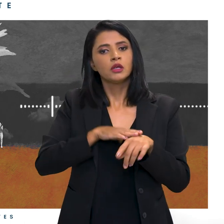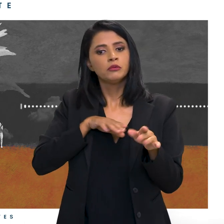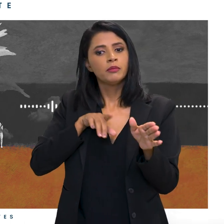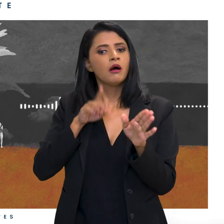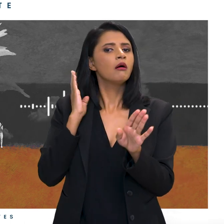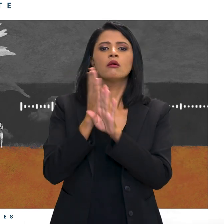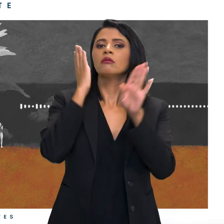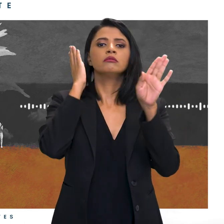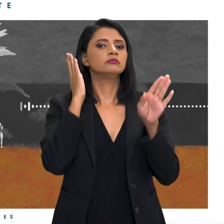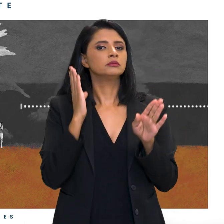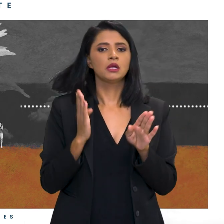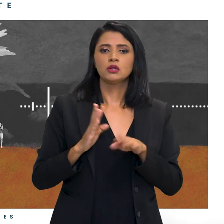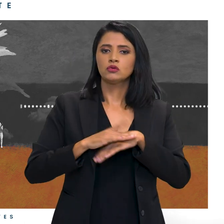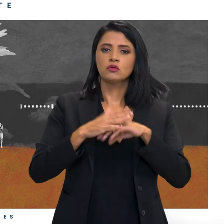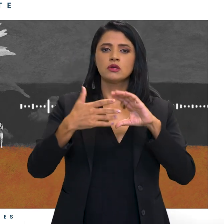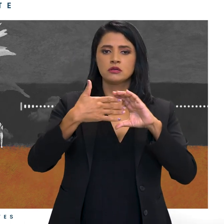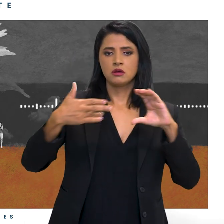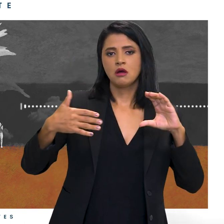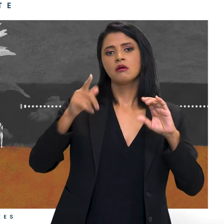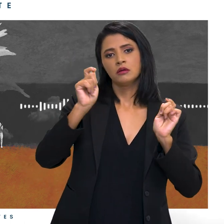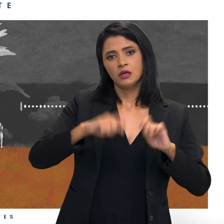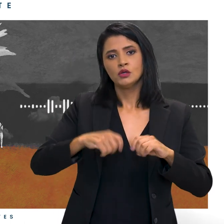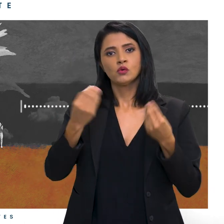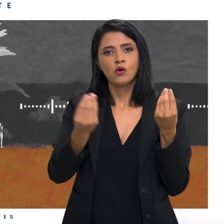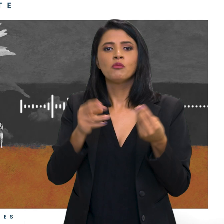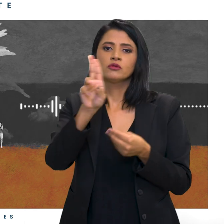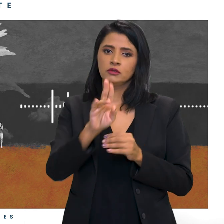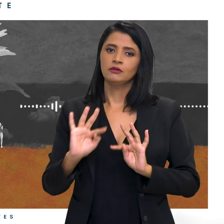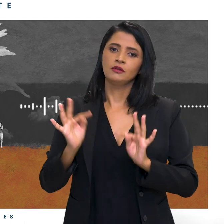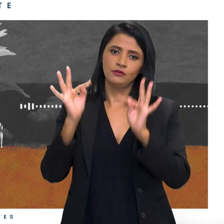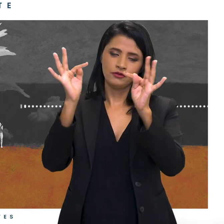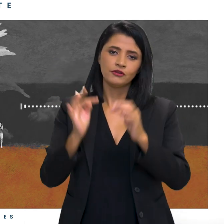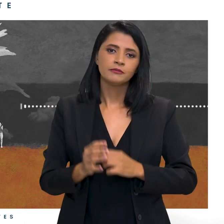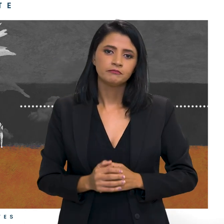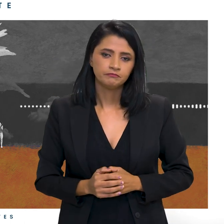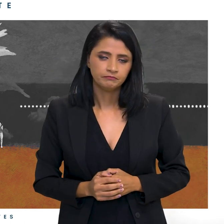de diagnóstico de doenças raras. E isso passa por acesso